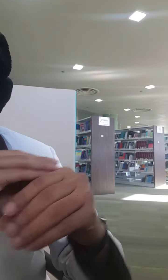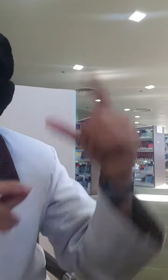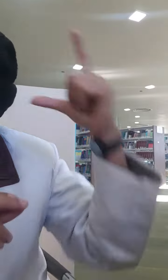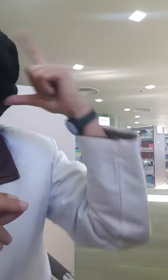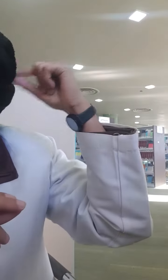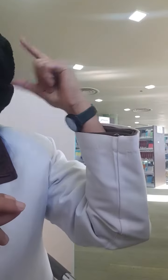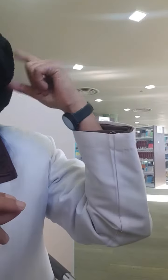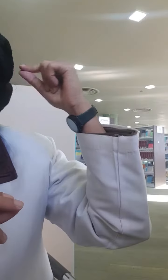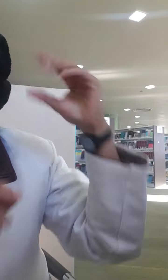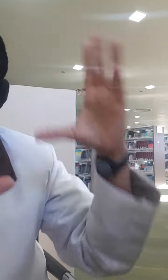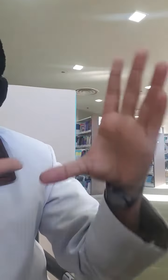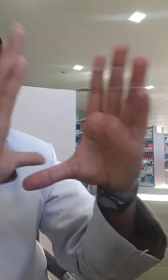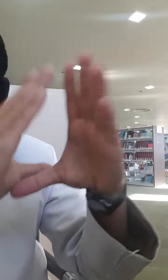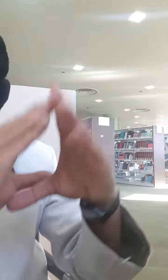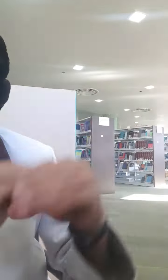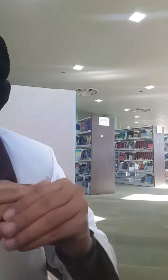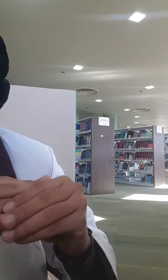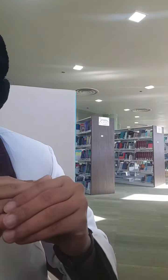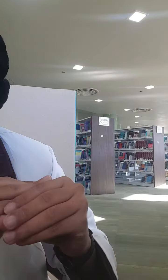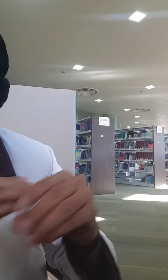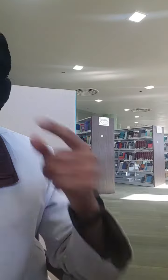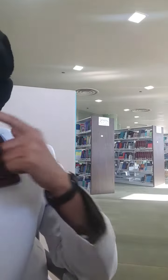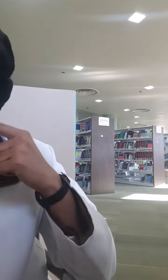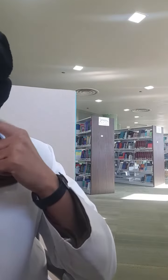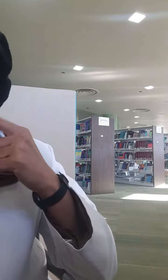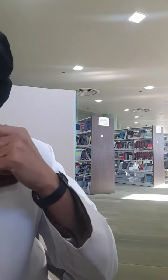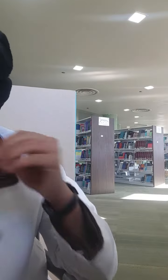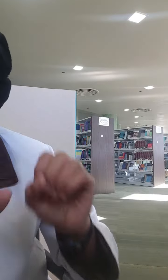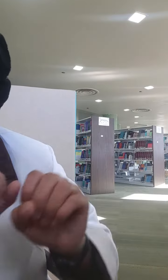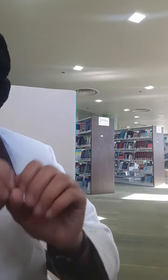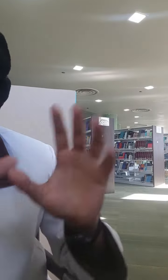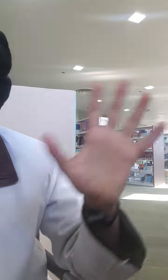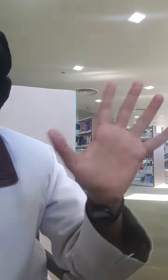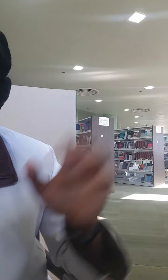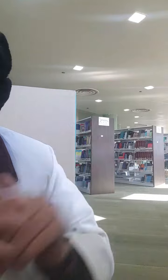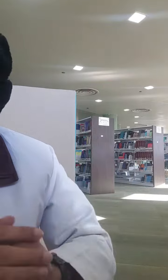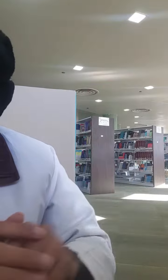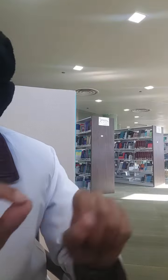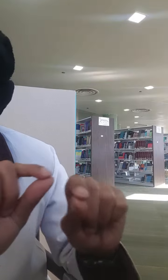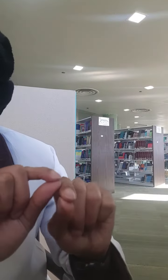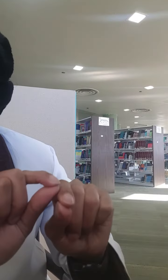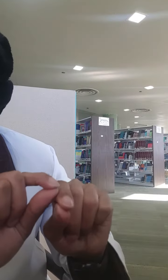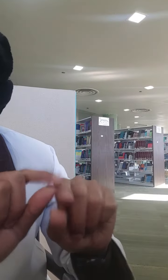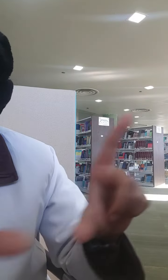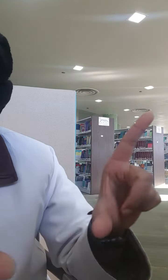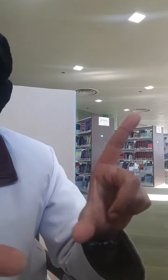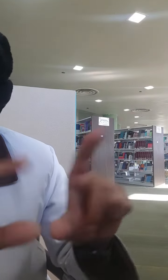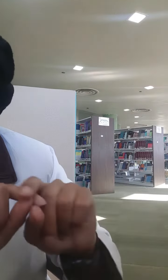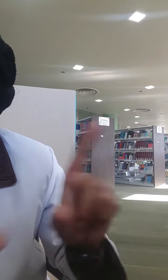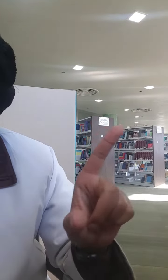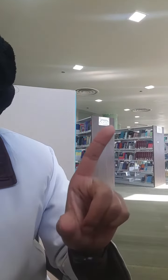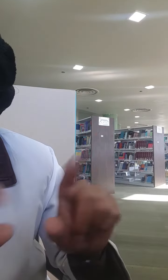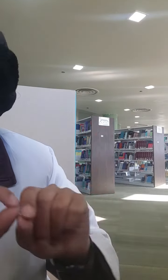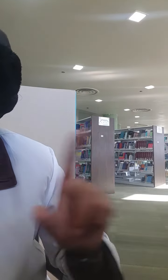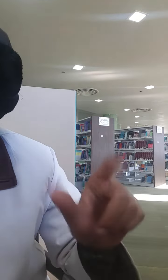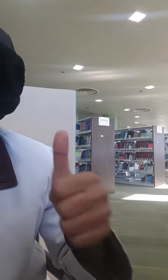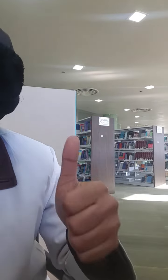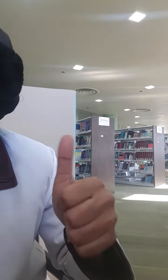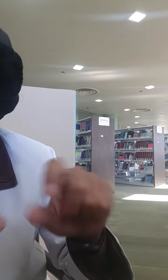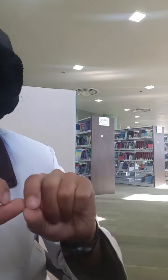نقول أسود غامق مثلا أحمر فاتح هذا تيجي معنا واضح تمام